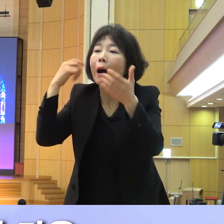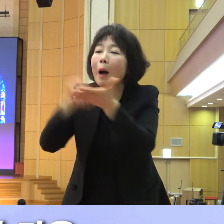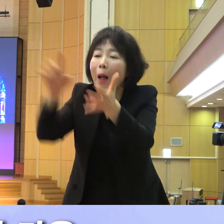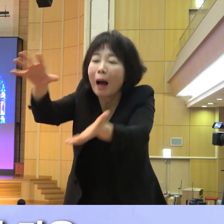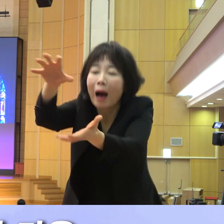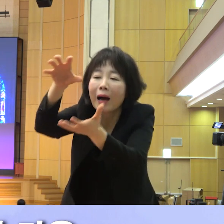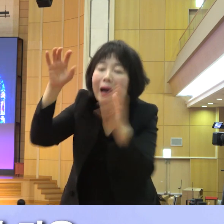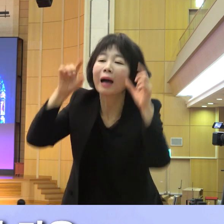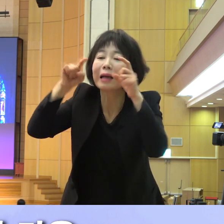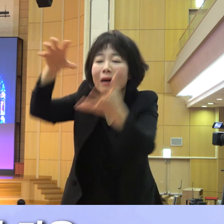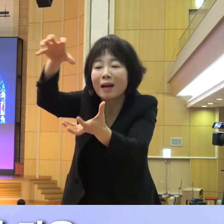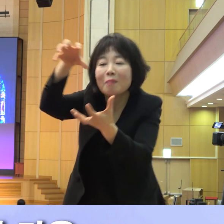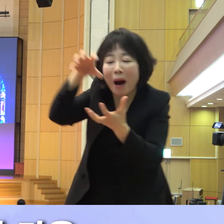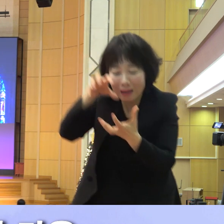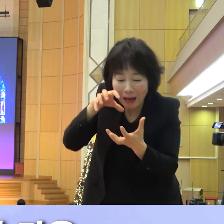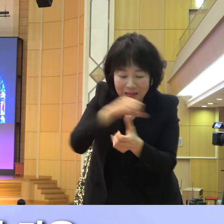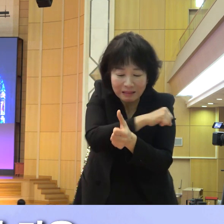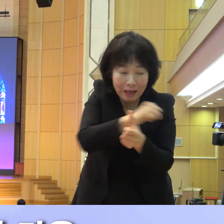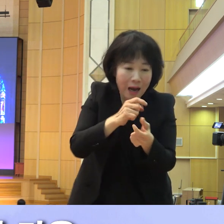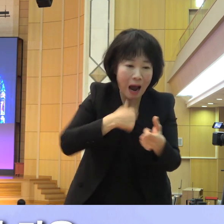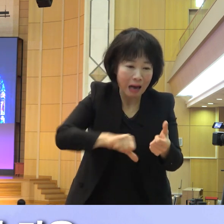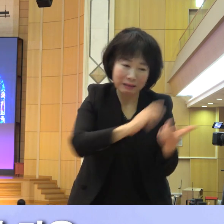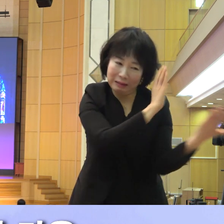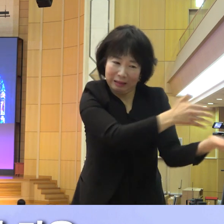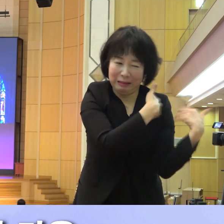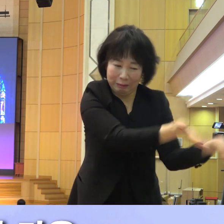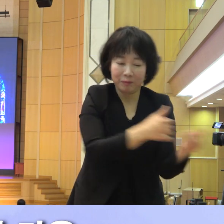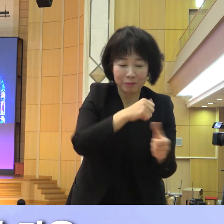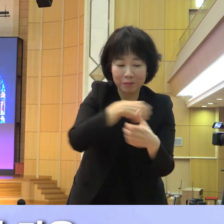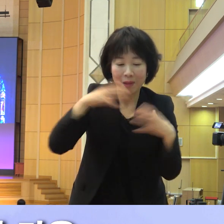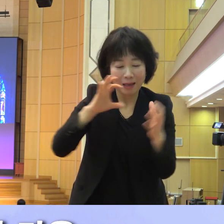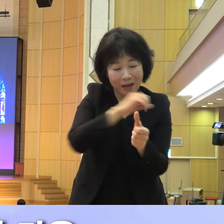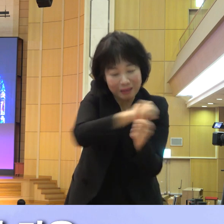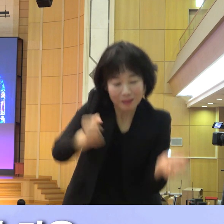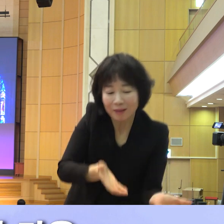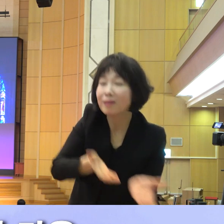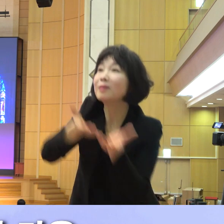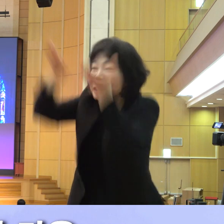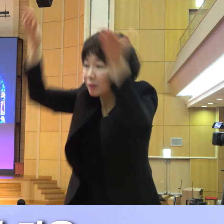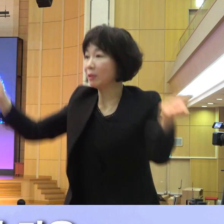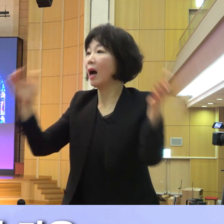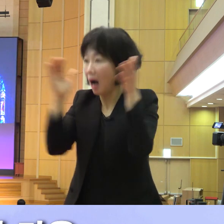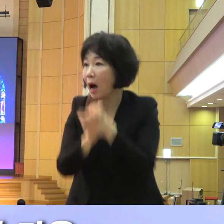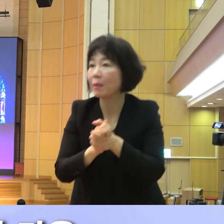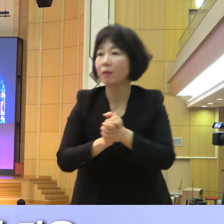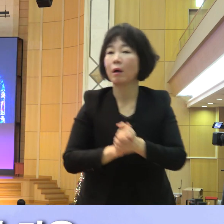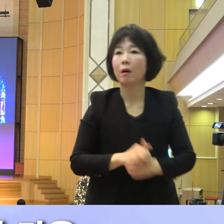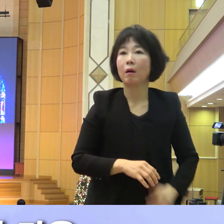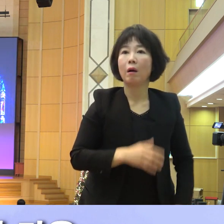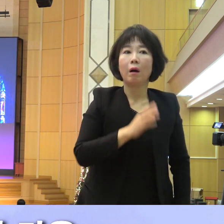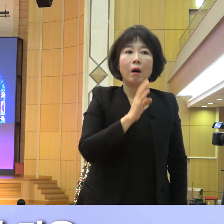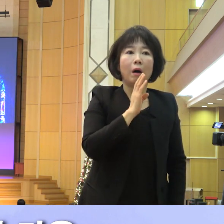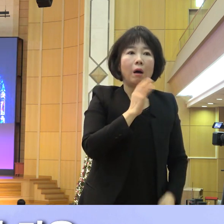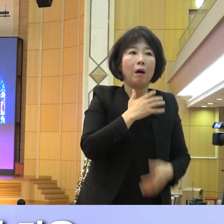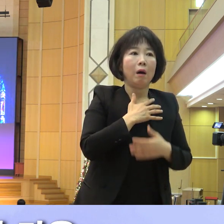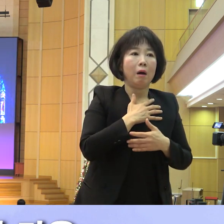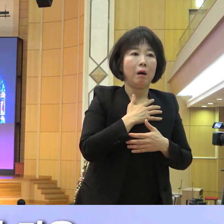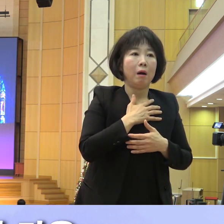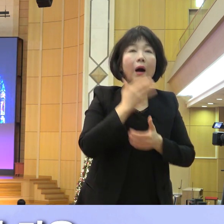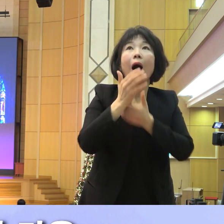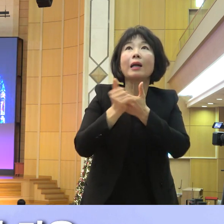하나님께 드릴 번제물을 예비하셨구나. 여호와 이레로라. 할렐루야.